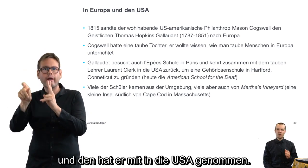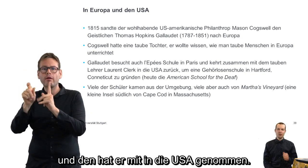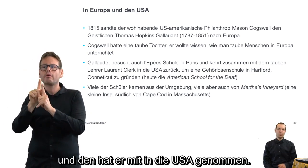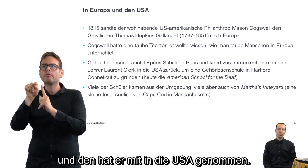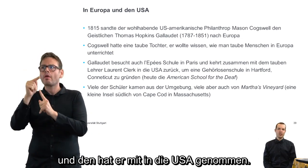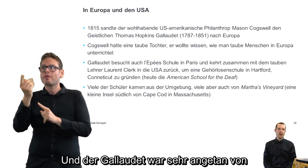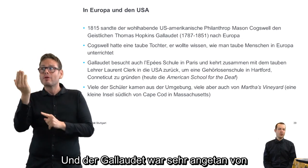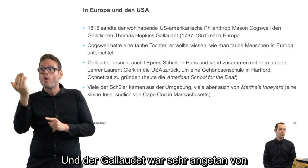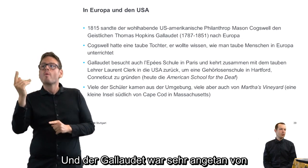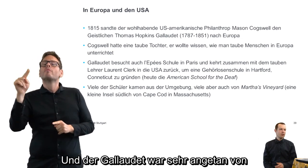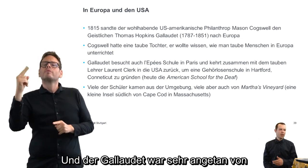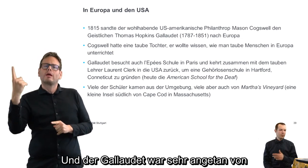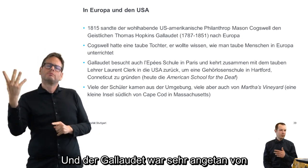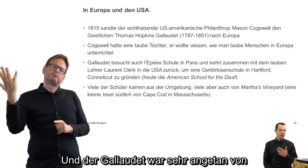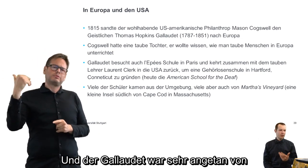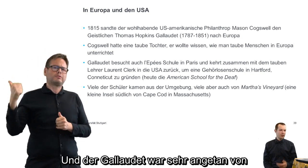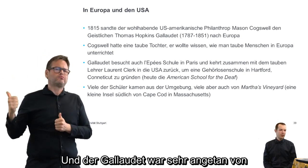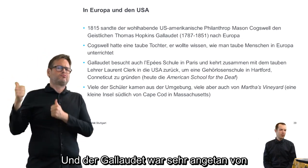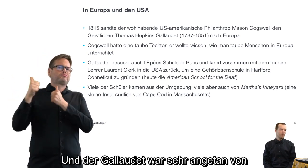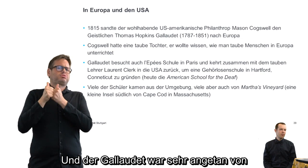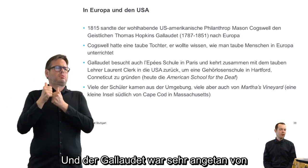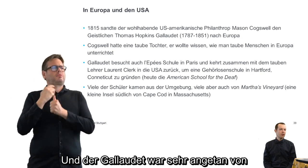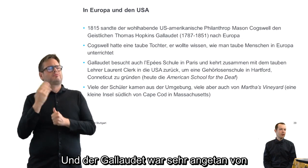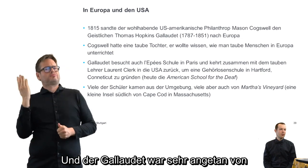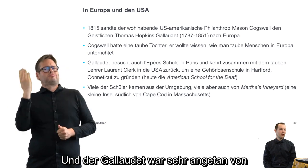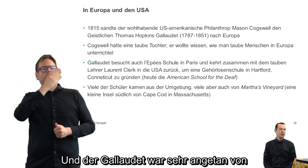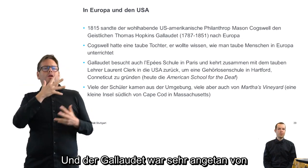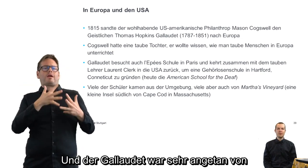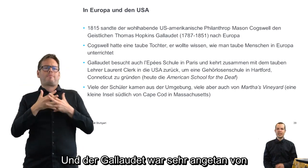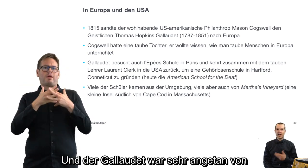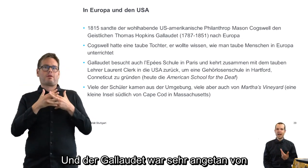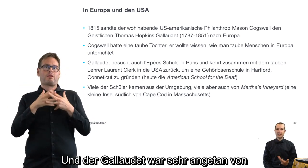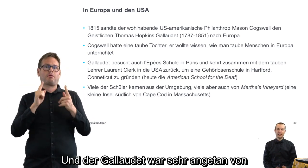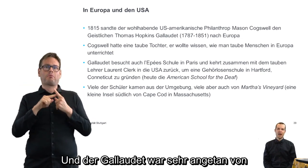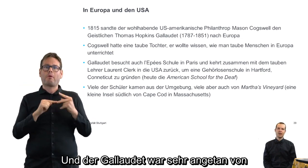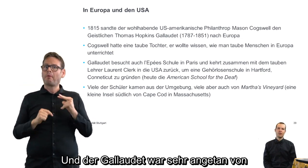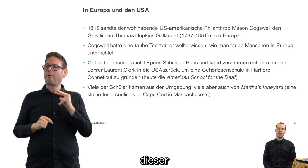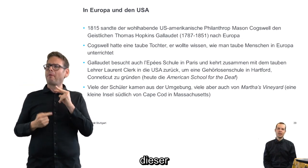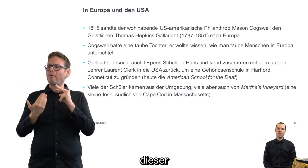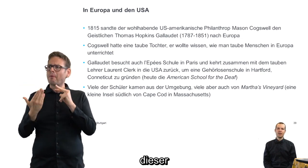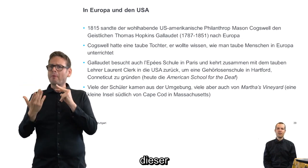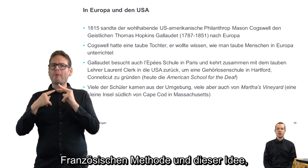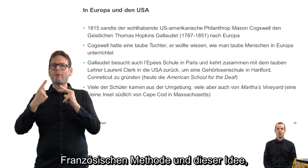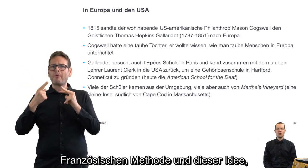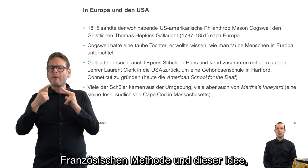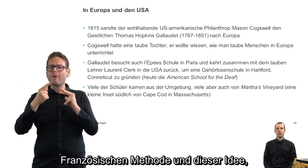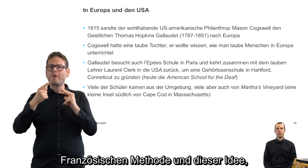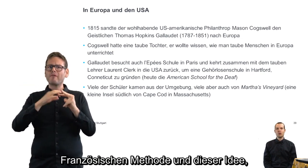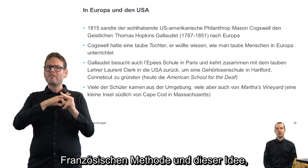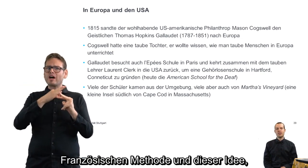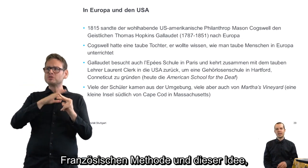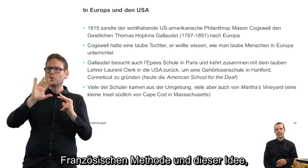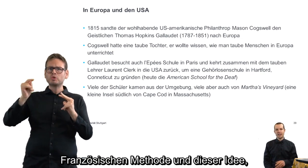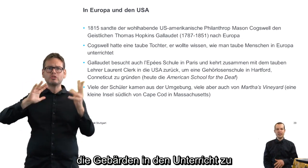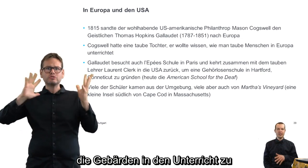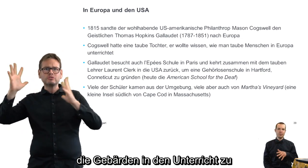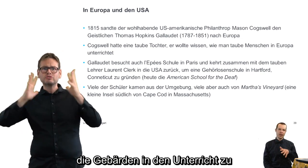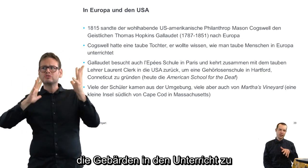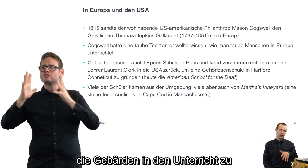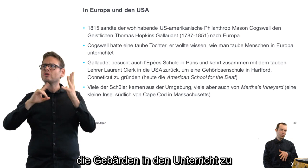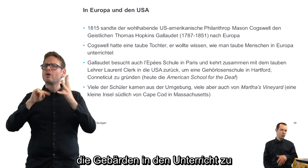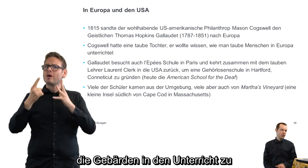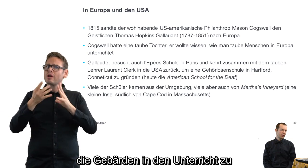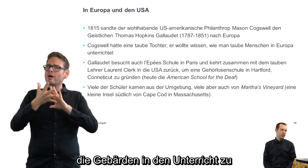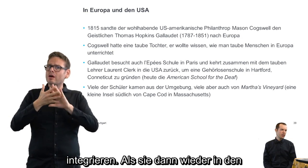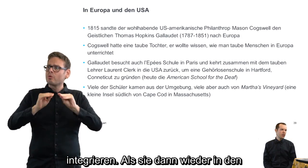hat er mit in die USA genommen und Gallaudet war eben sehr angetan von dieser französischen Methode und dieser Idee, die